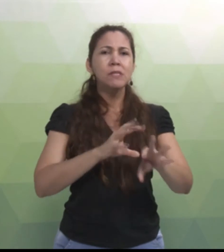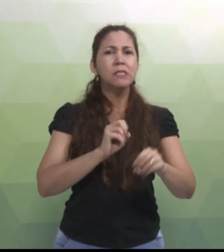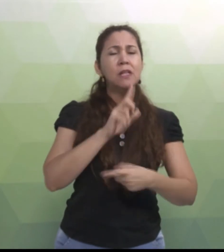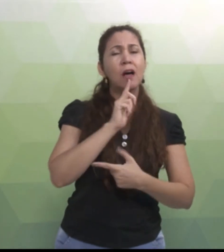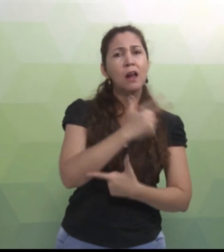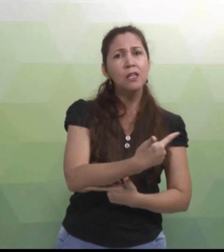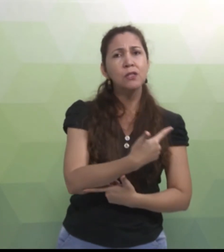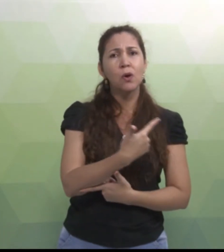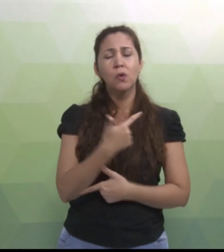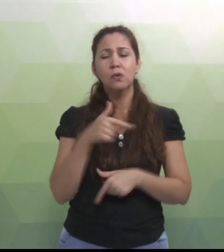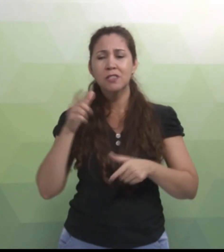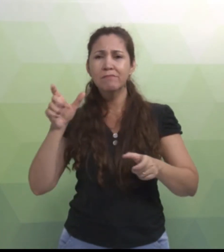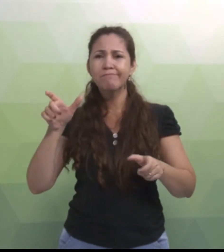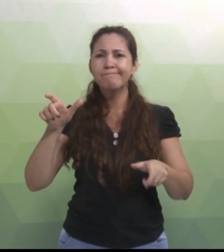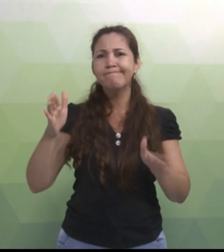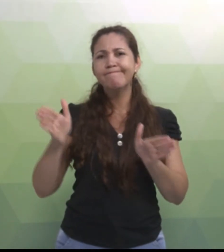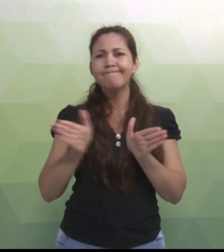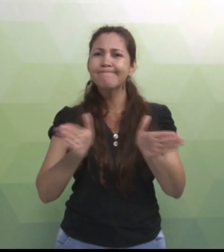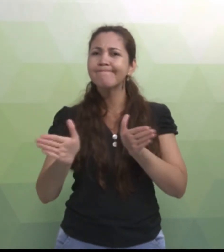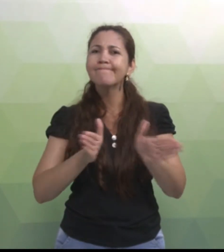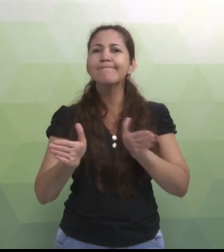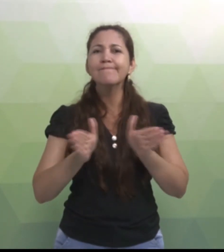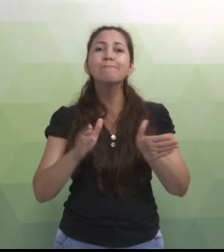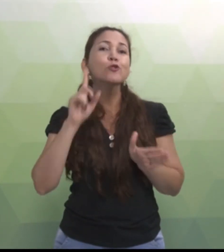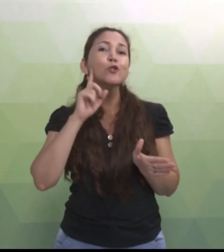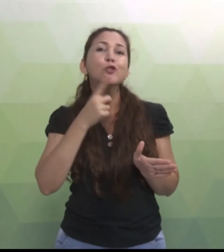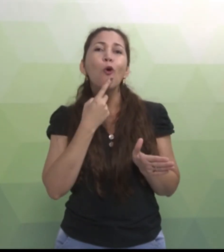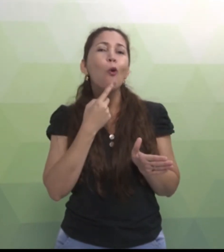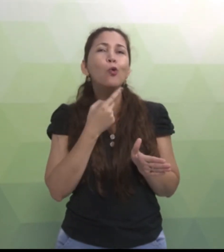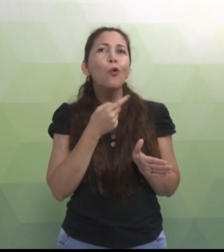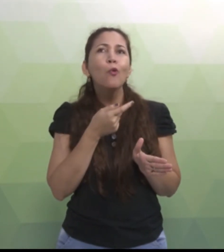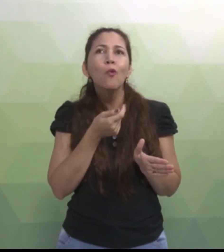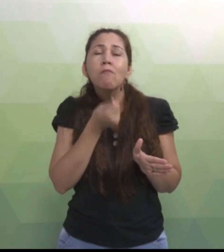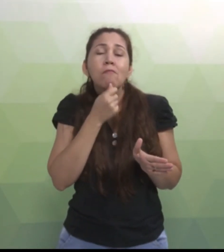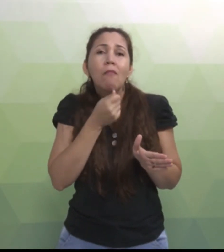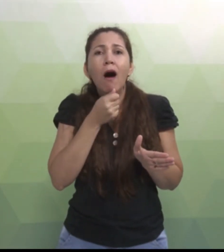E como ele vai ensinar L1 e L2? Qual o caminho a seguir?